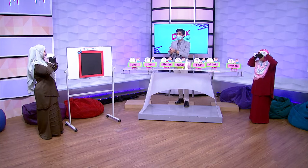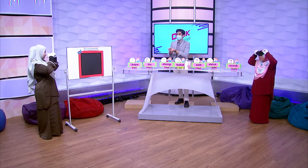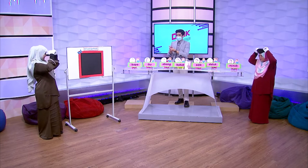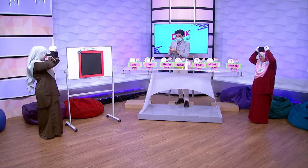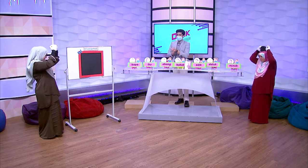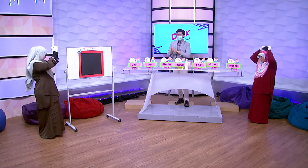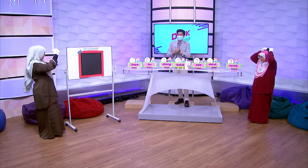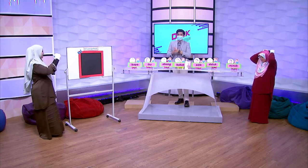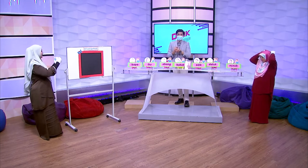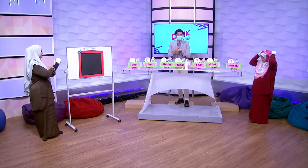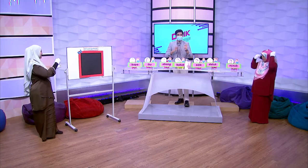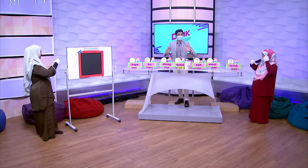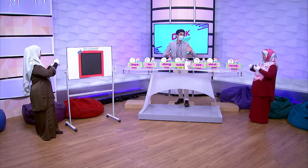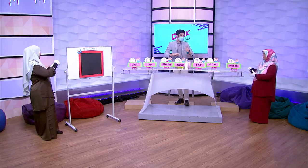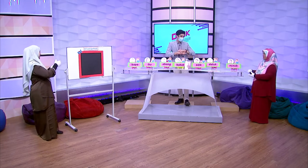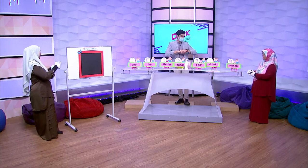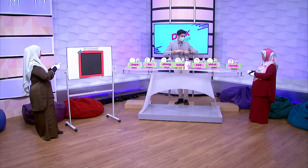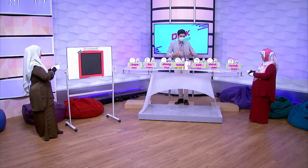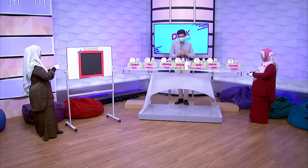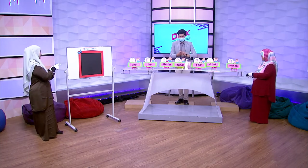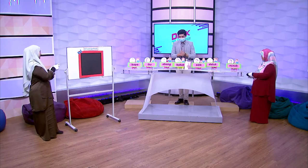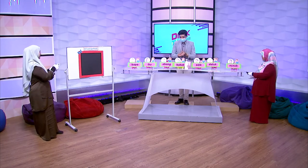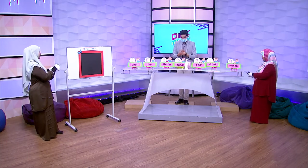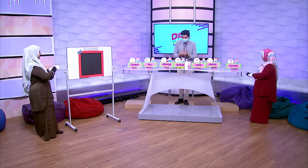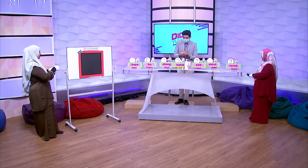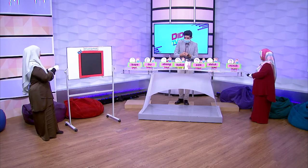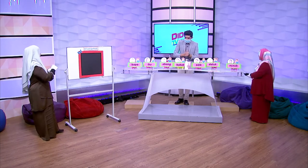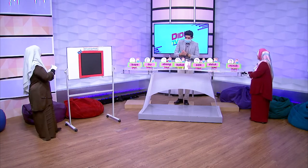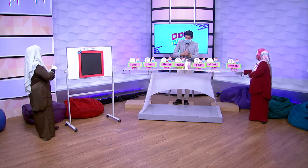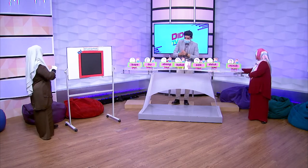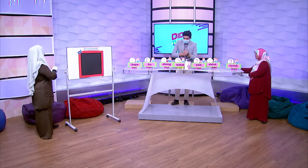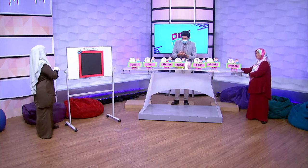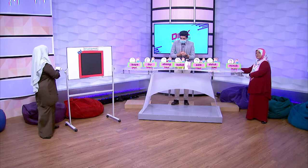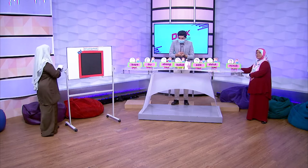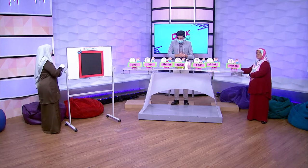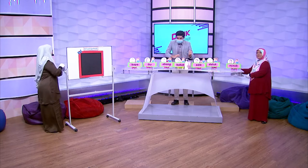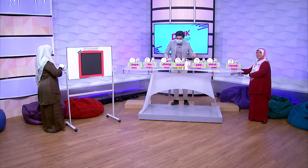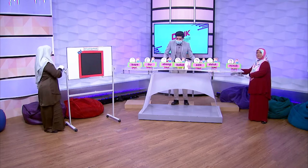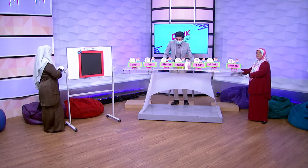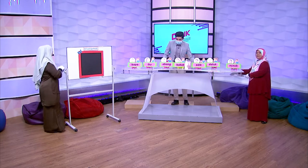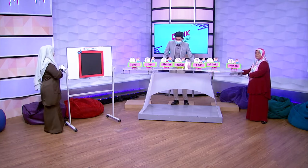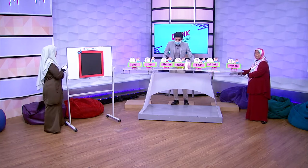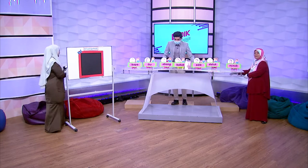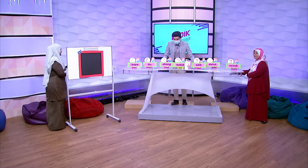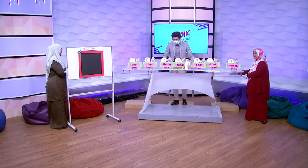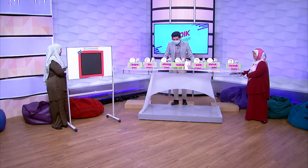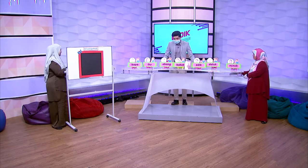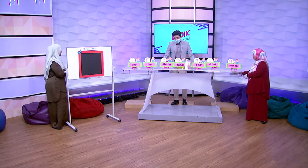kepergok mungkinlah untuk nampak lagi pasti seret tuh Oke baik lebih untuk hari ini kita akan belajar